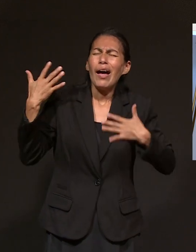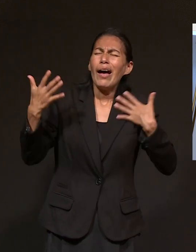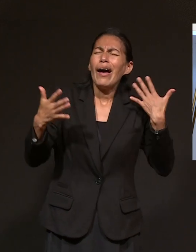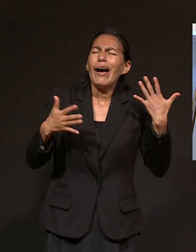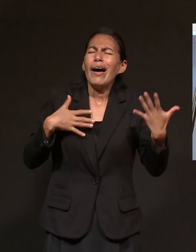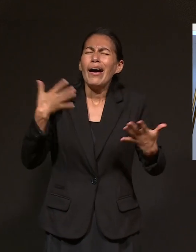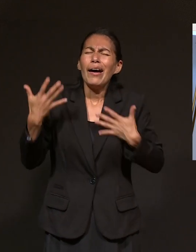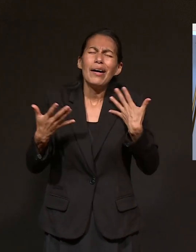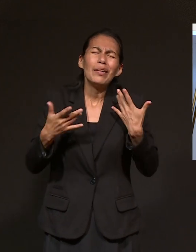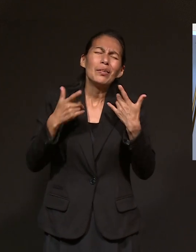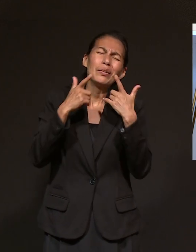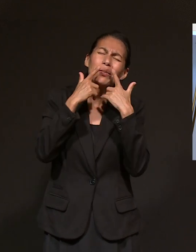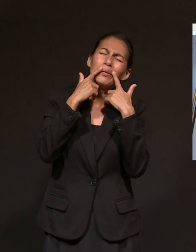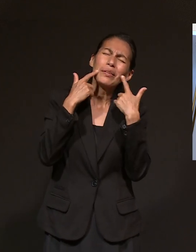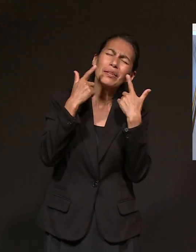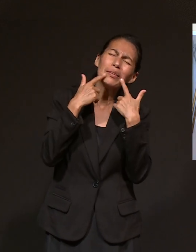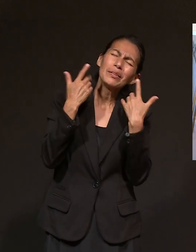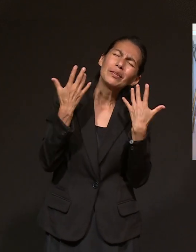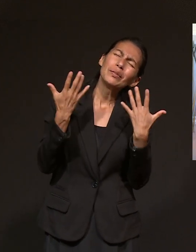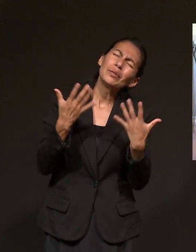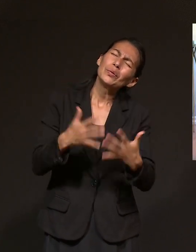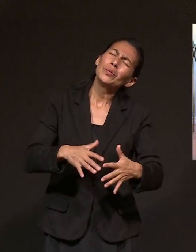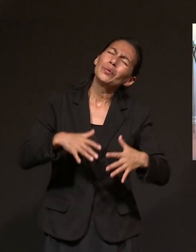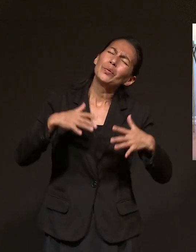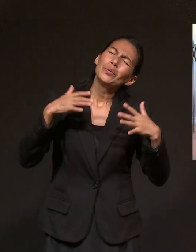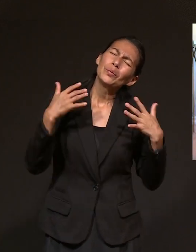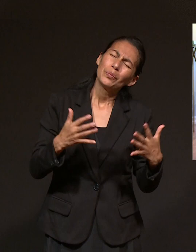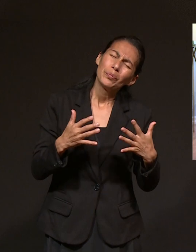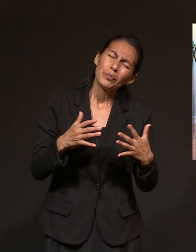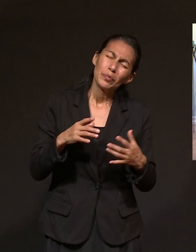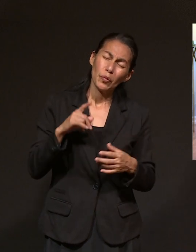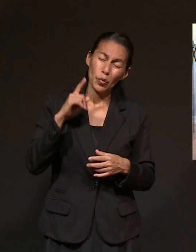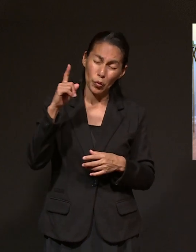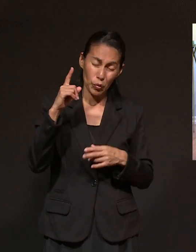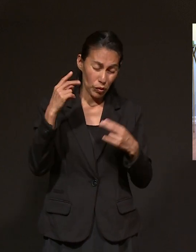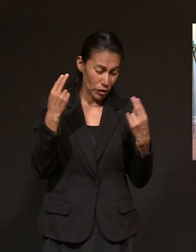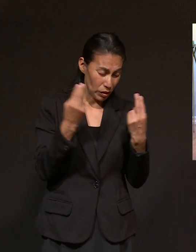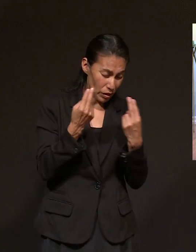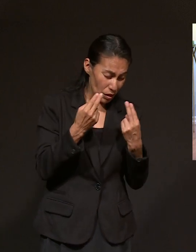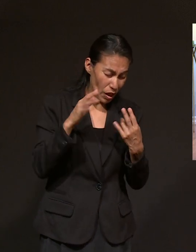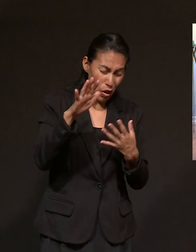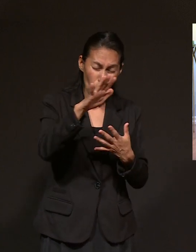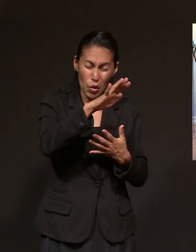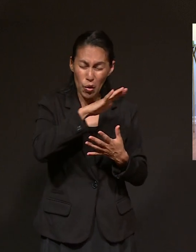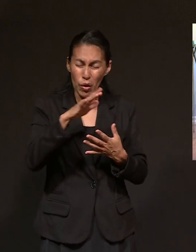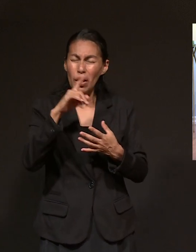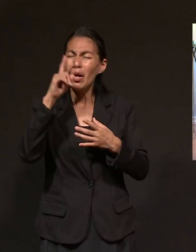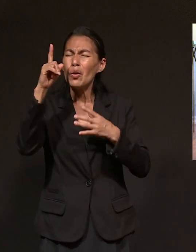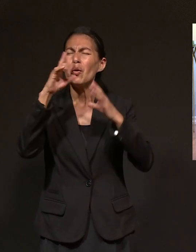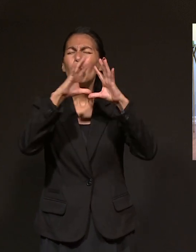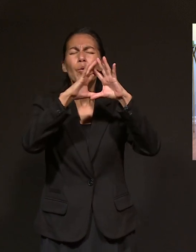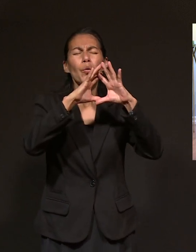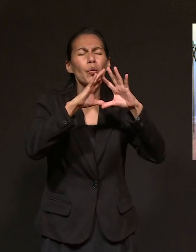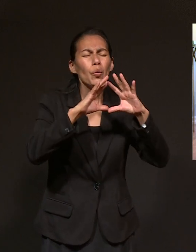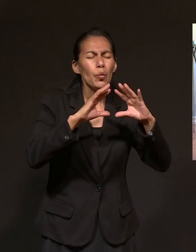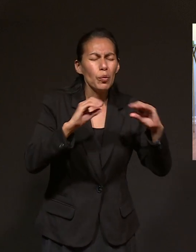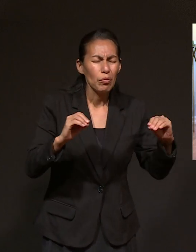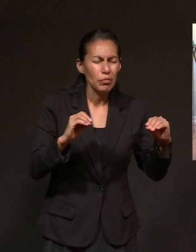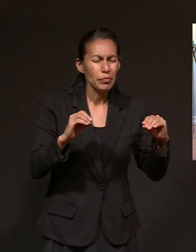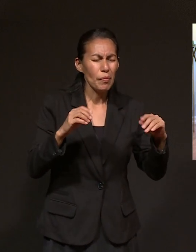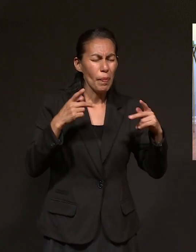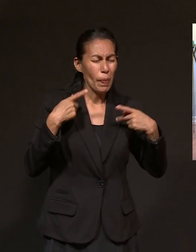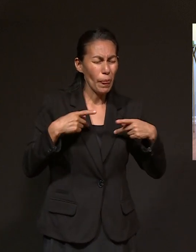manifestaciones Llenas de compasión Y de gracia Por tantas Necesidades físicas